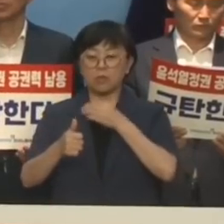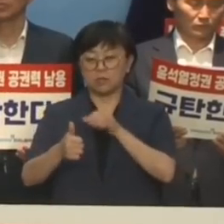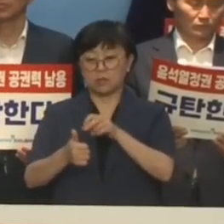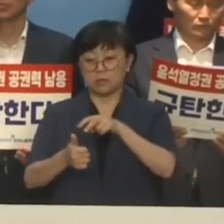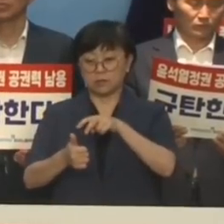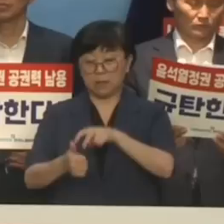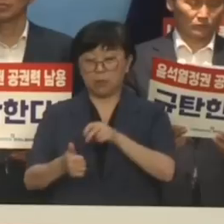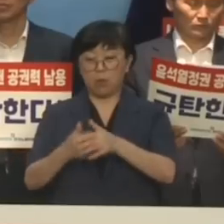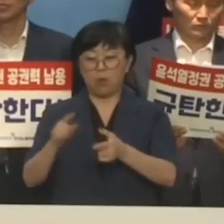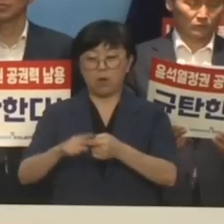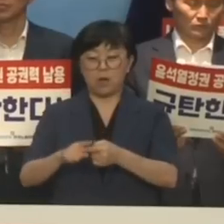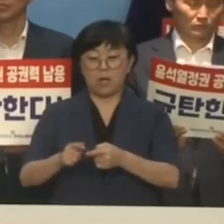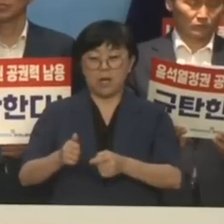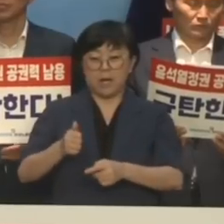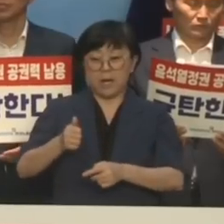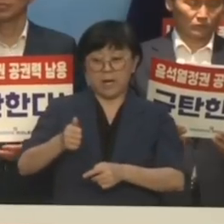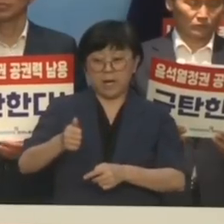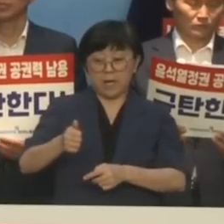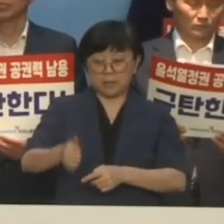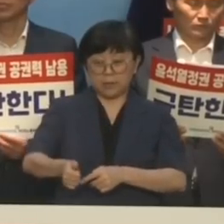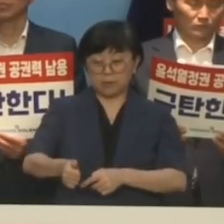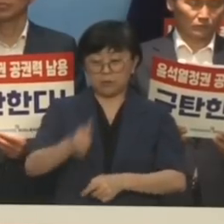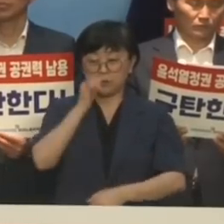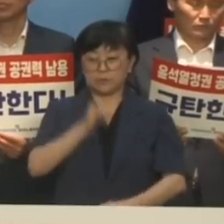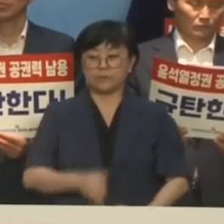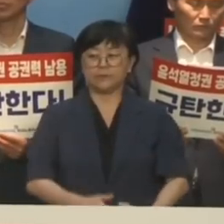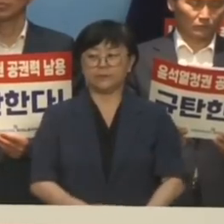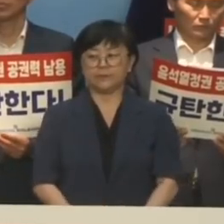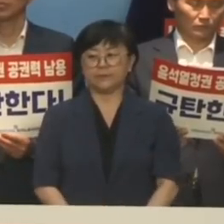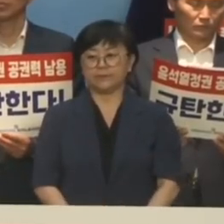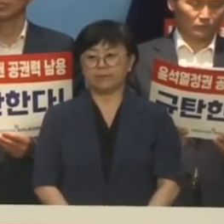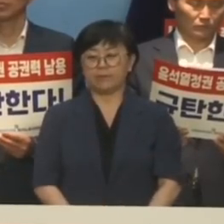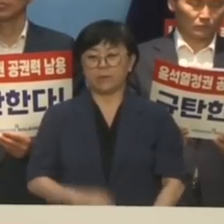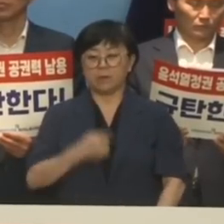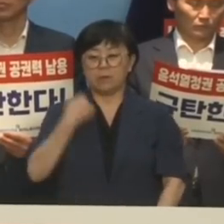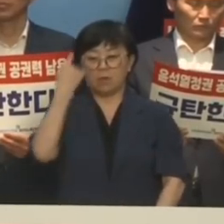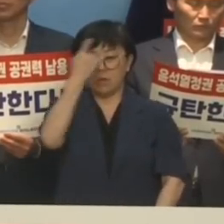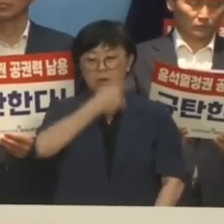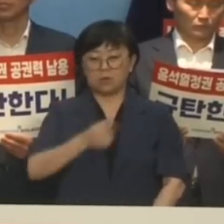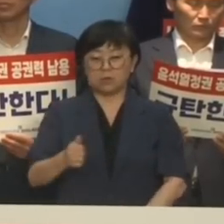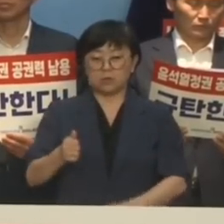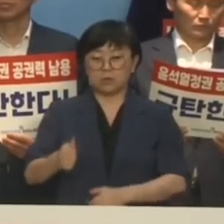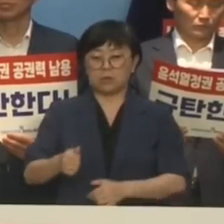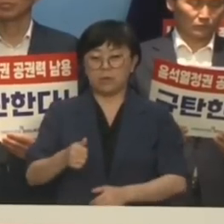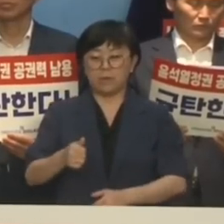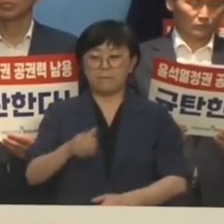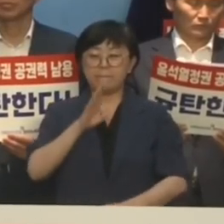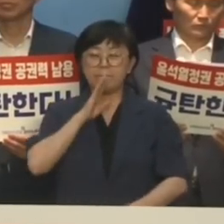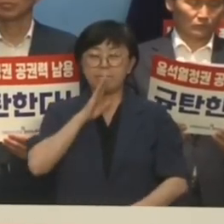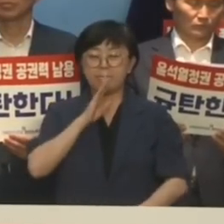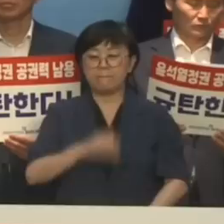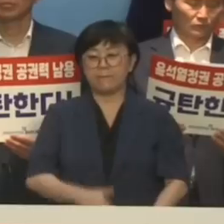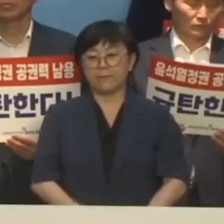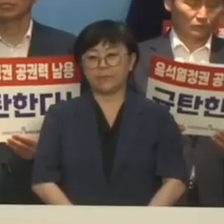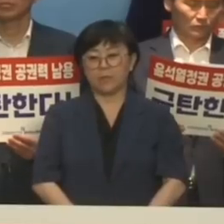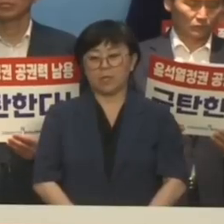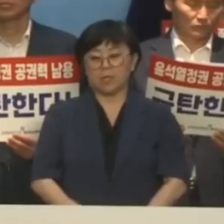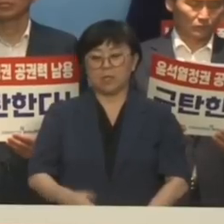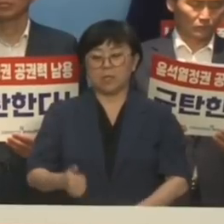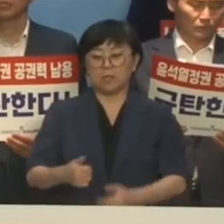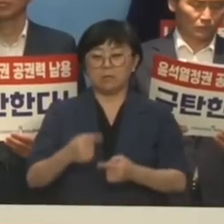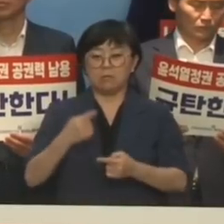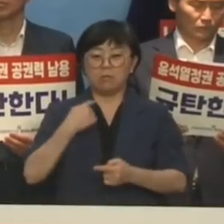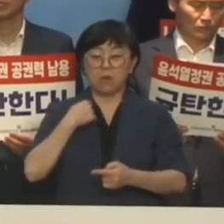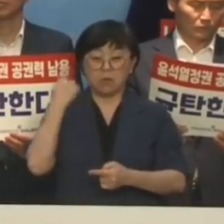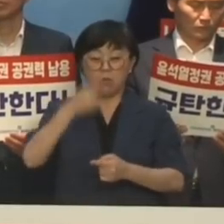잡고 아스팔트에 패대기 쳤다. 얼굴은 시멘트 바닥에 처참히 짓이겨졌다. 김 위원장의